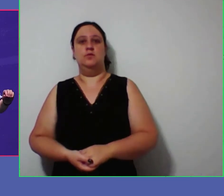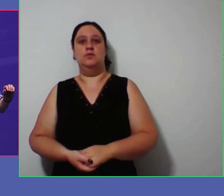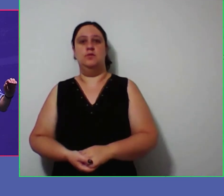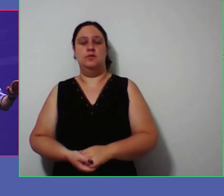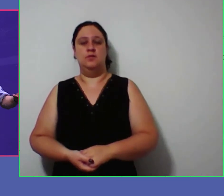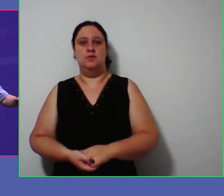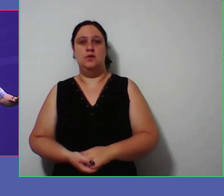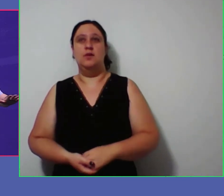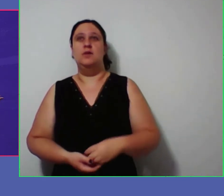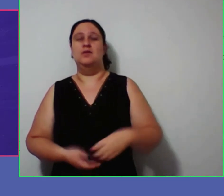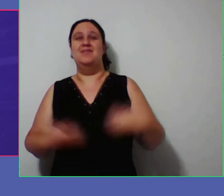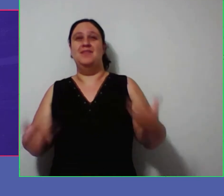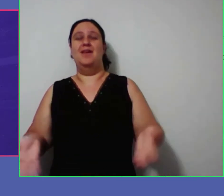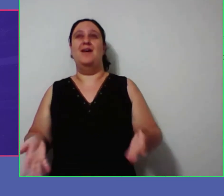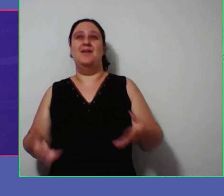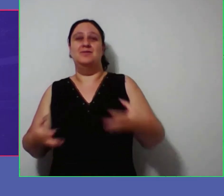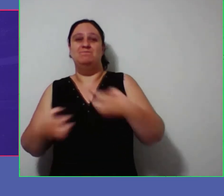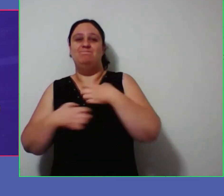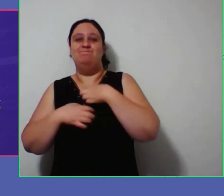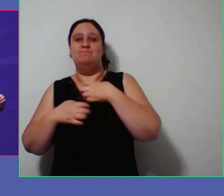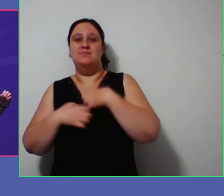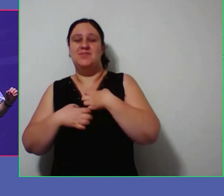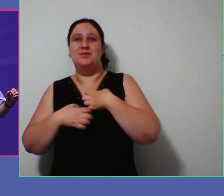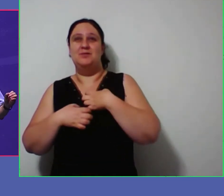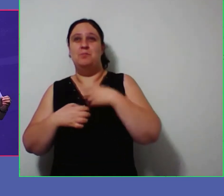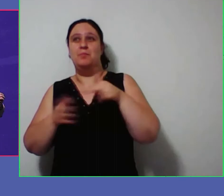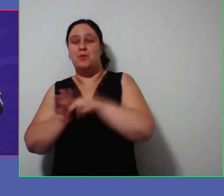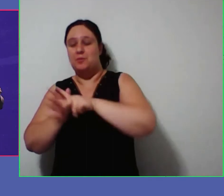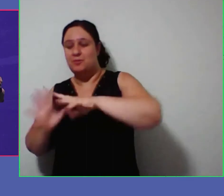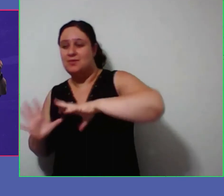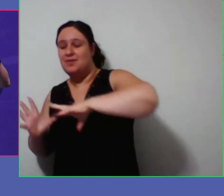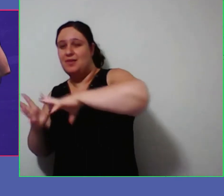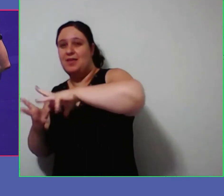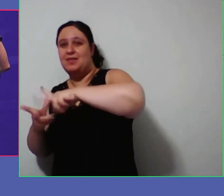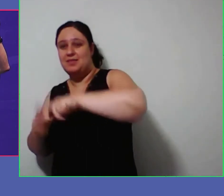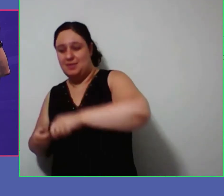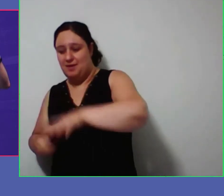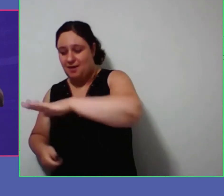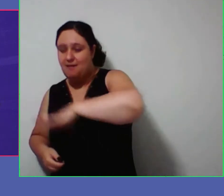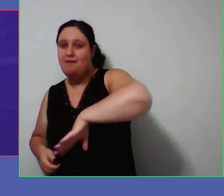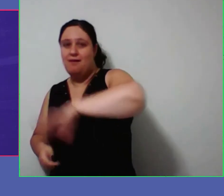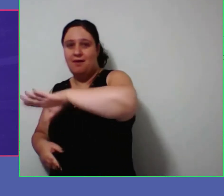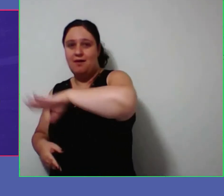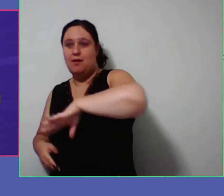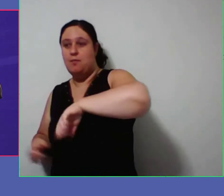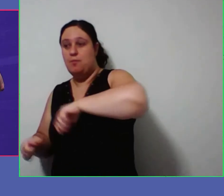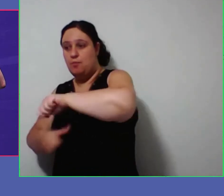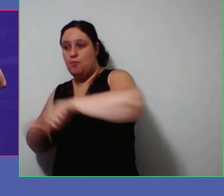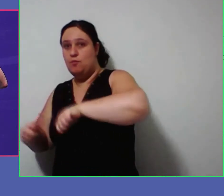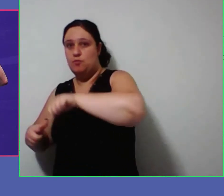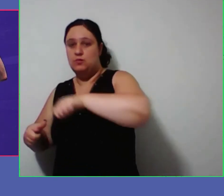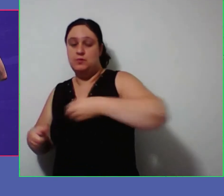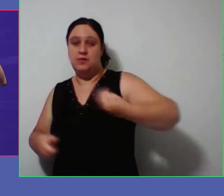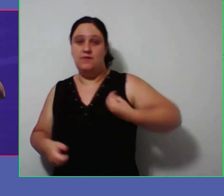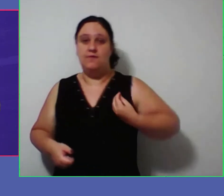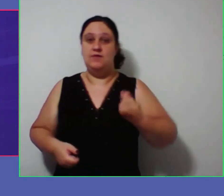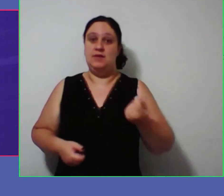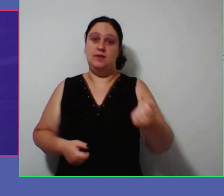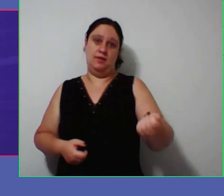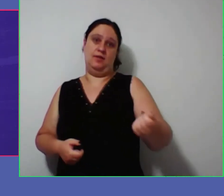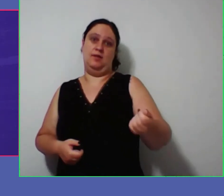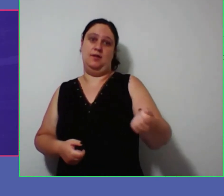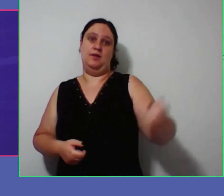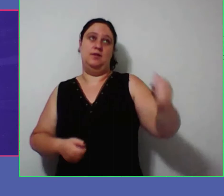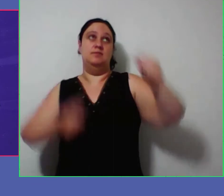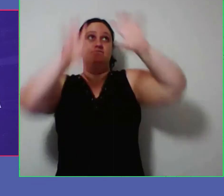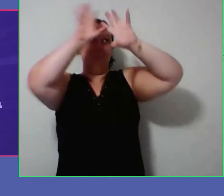da esfera do velho homem, nós irmos para a esfera da vida eterna, a esfera do céu, tá?